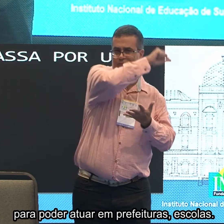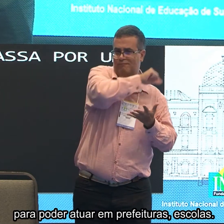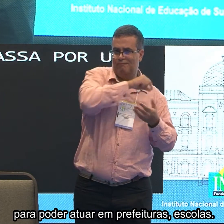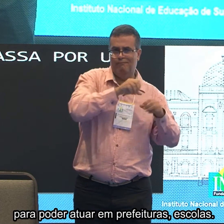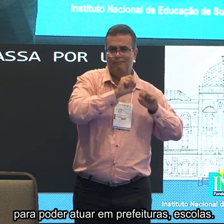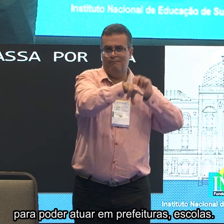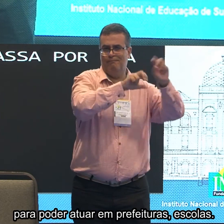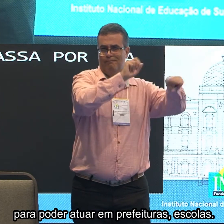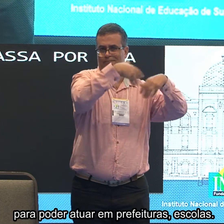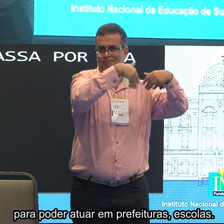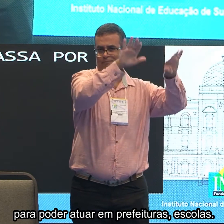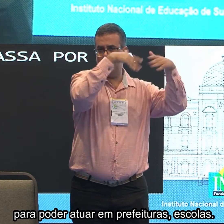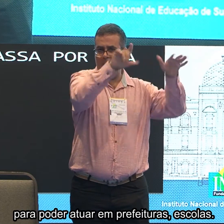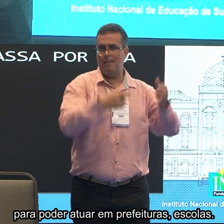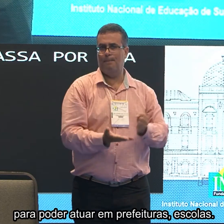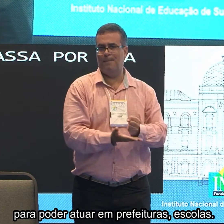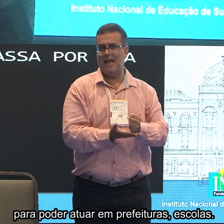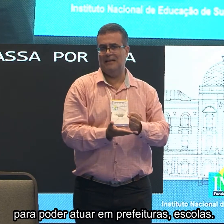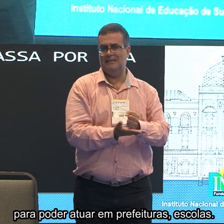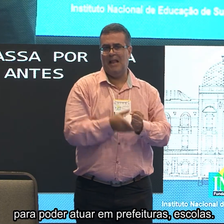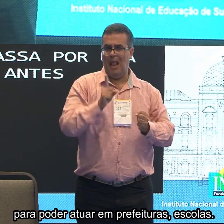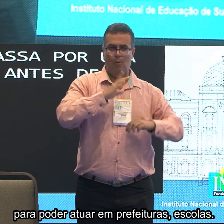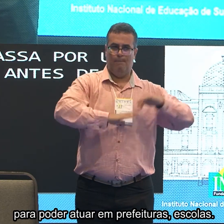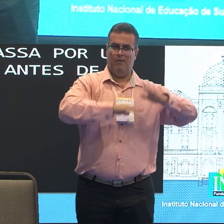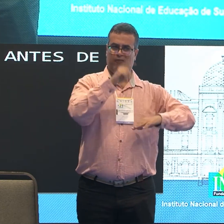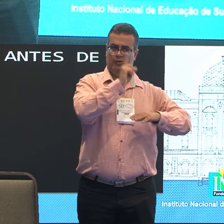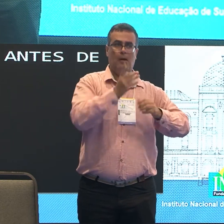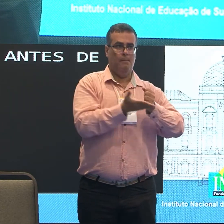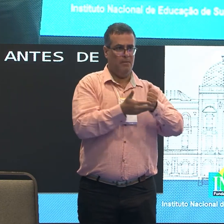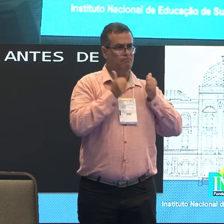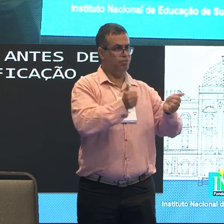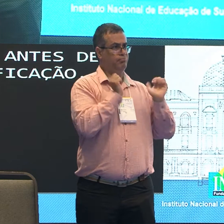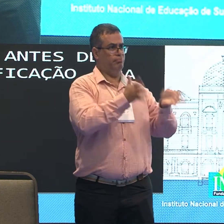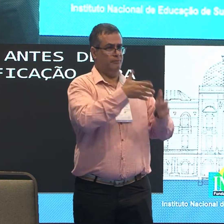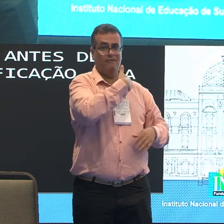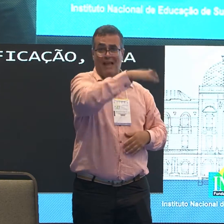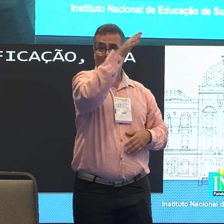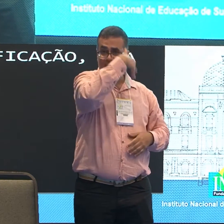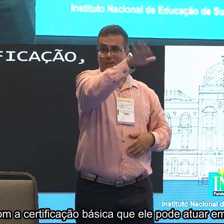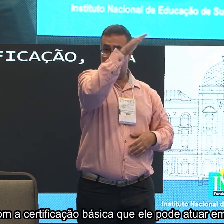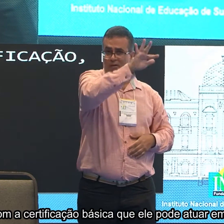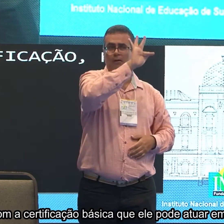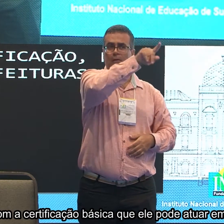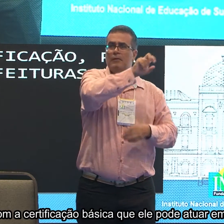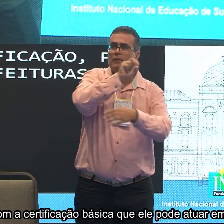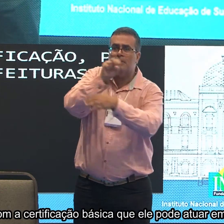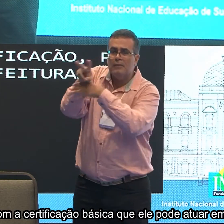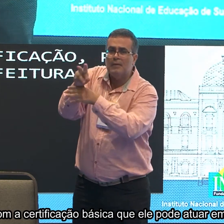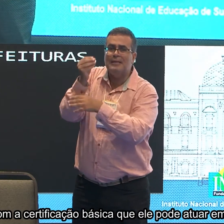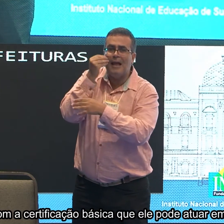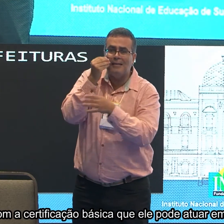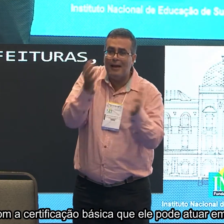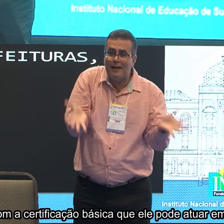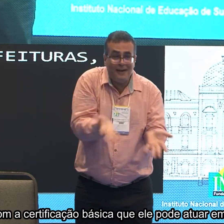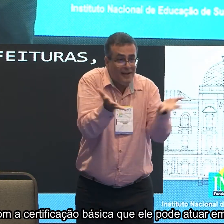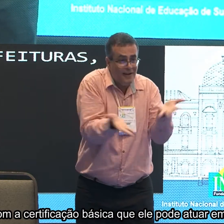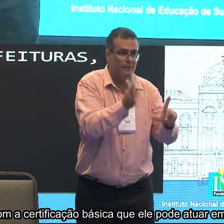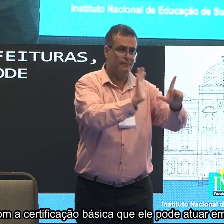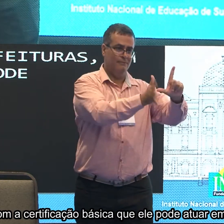poder atuar em prefeituras, em escolas, e aí ele pode sim atuar, porque não é com uma certificação básica que ele pode